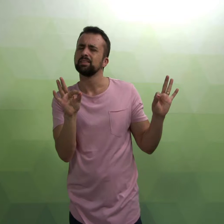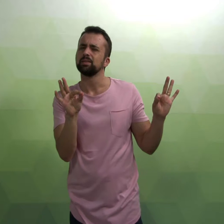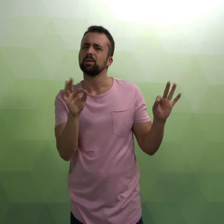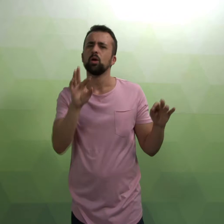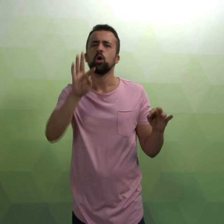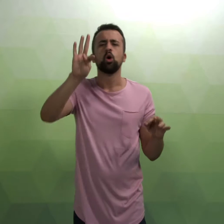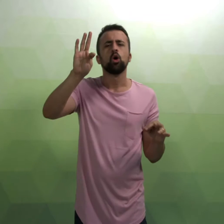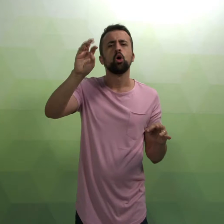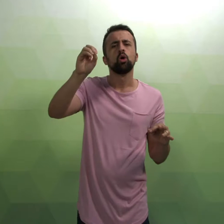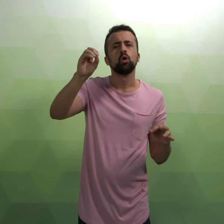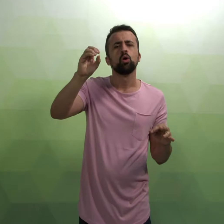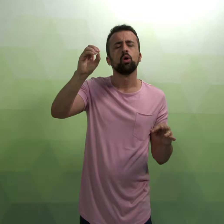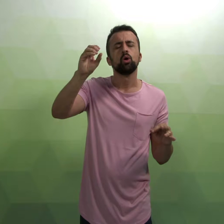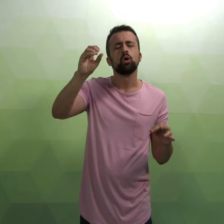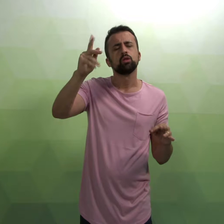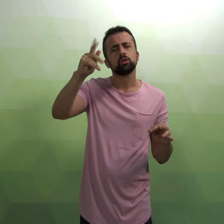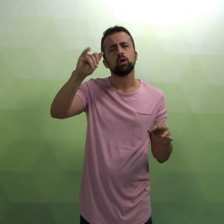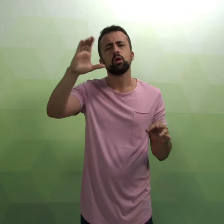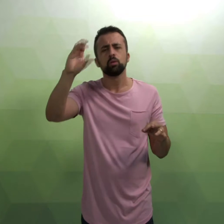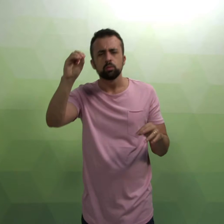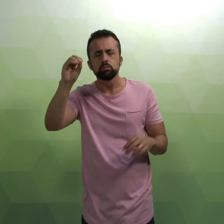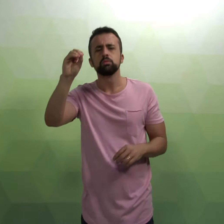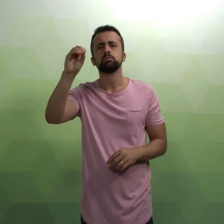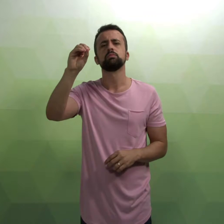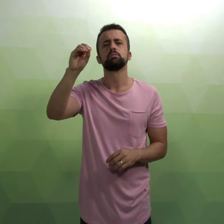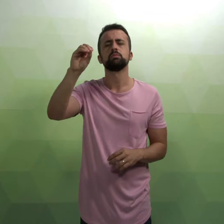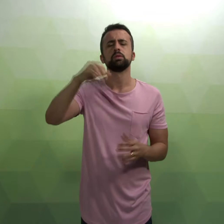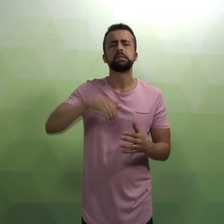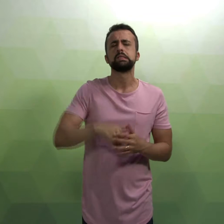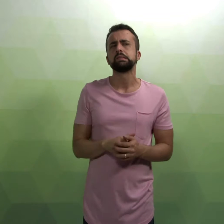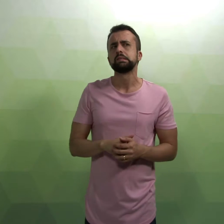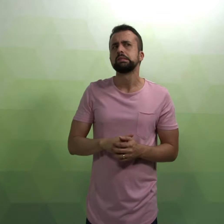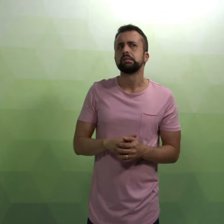Nesse caso dessa sentença com tópico,